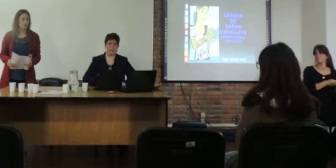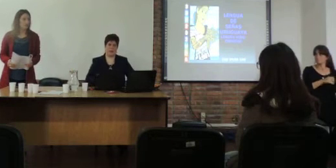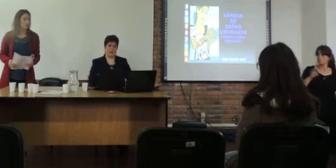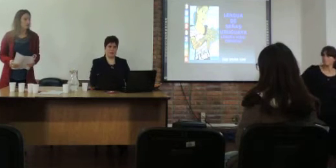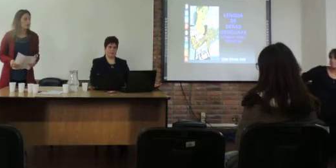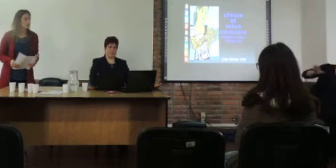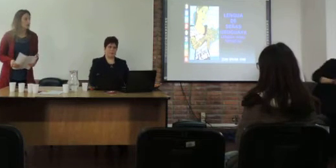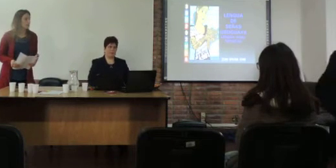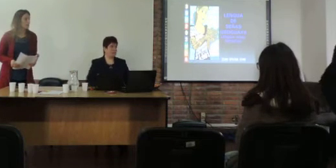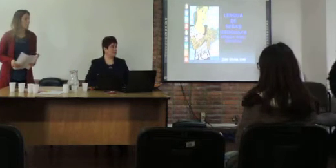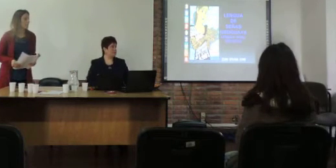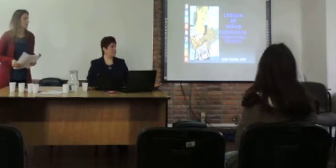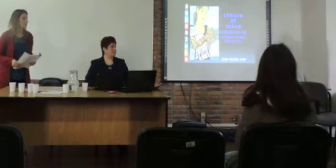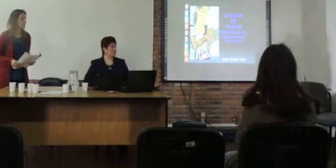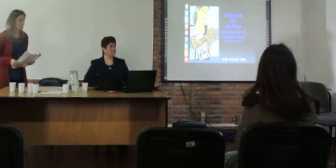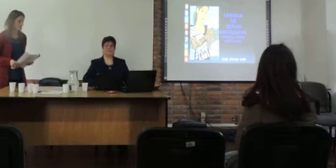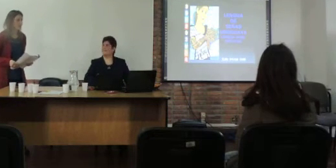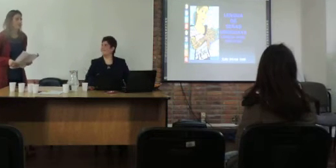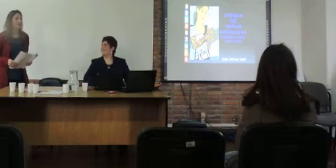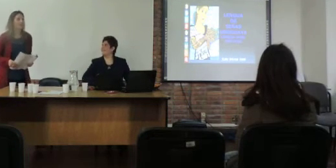¿Sí?